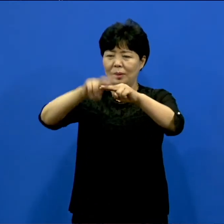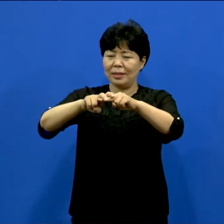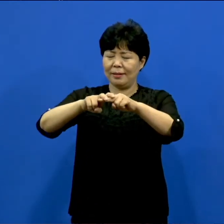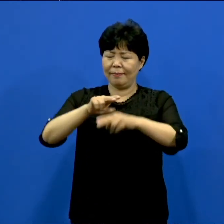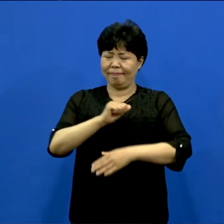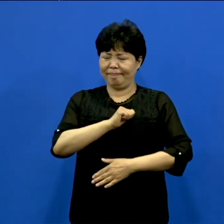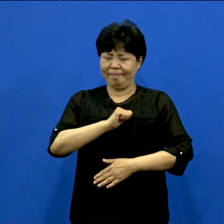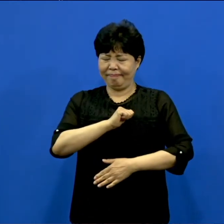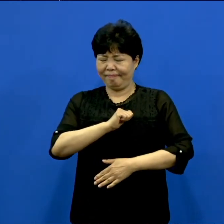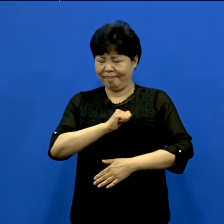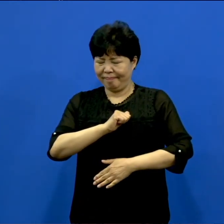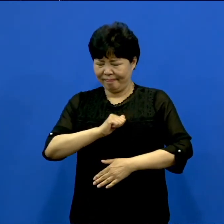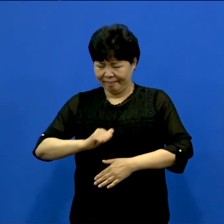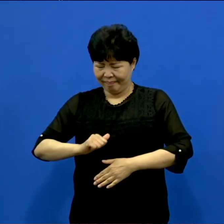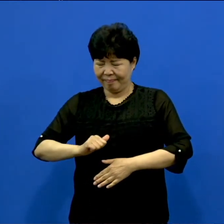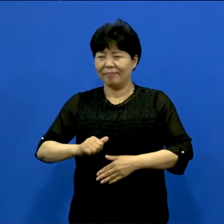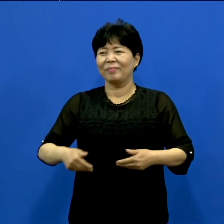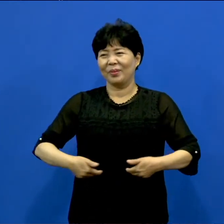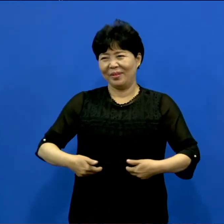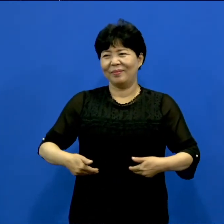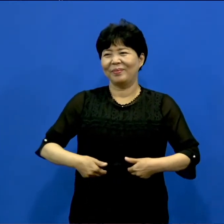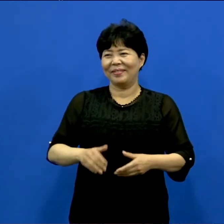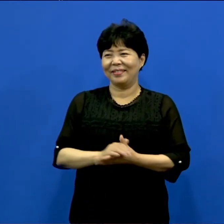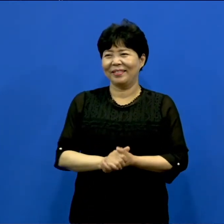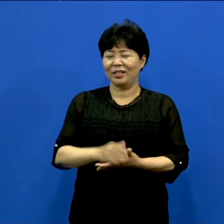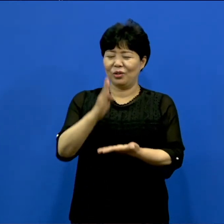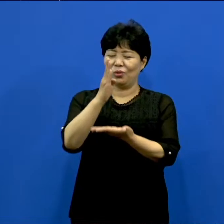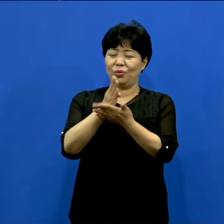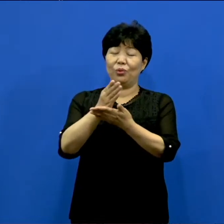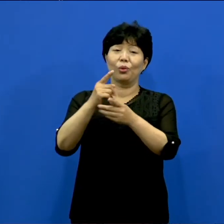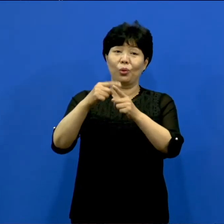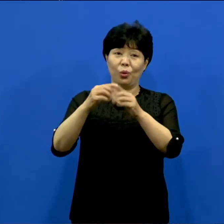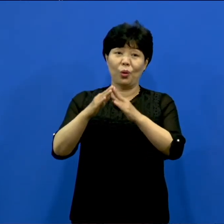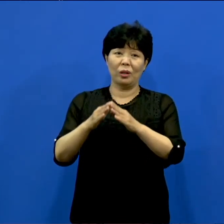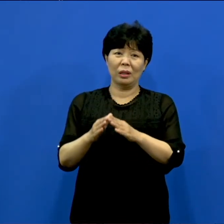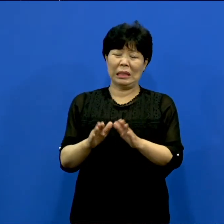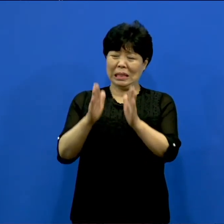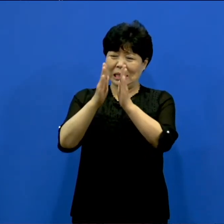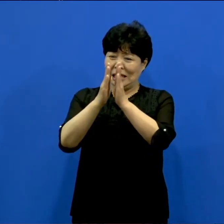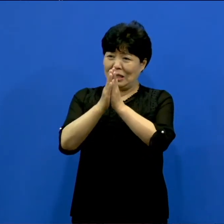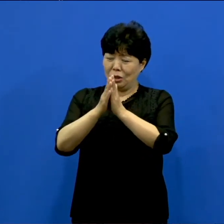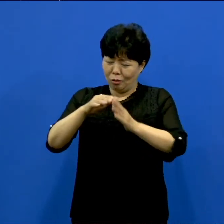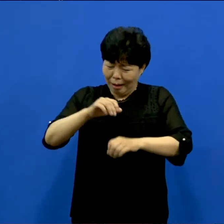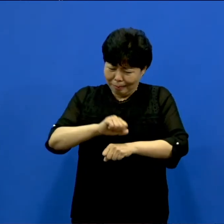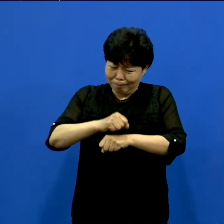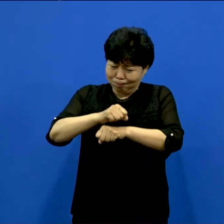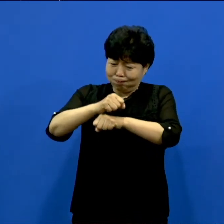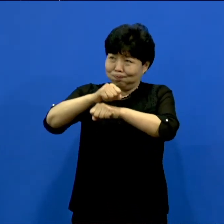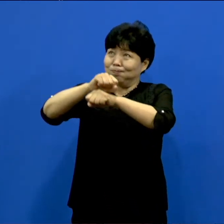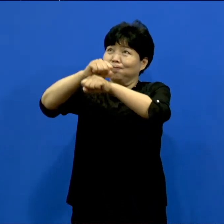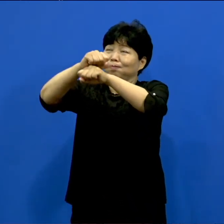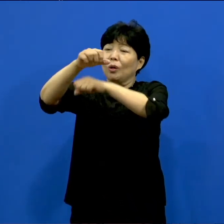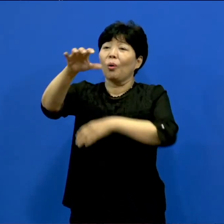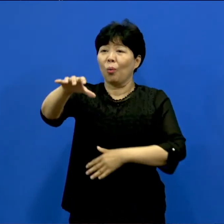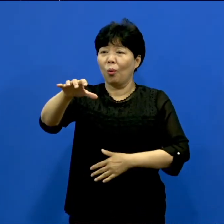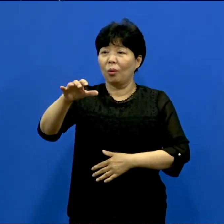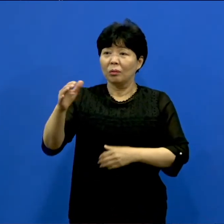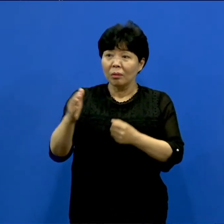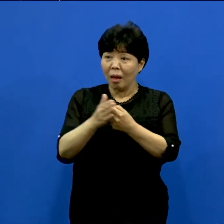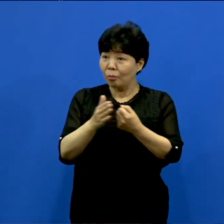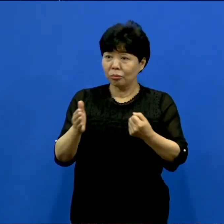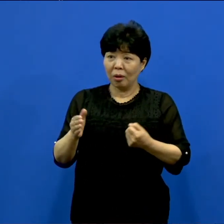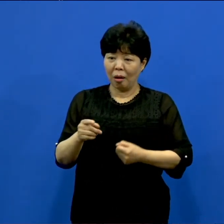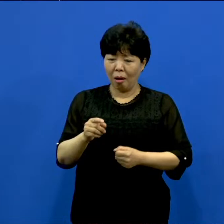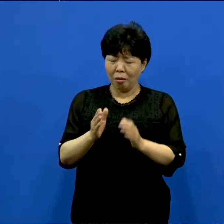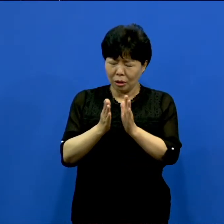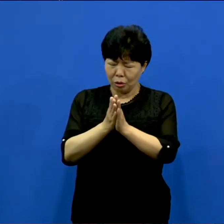여러분 교회 와도 여러분 우리 수영록교회는 기도가 쌓인 교회이기 때문에 들어오면 기도가 돼요. 여기가 많은 분들이 그 얘기를 해요.